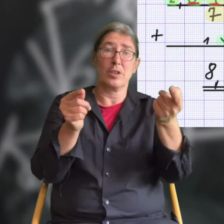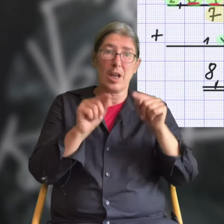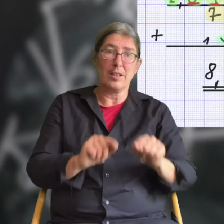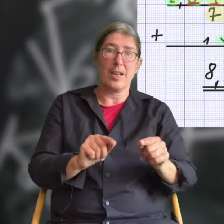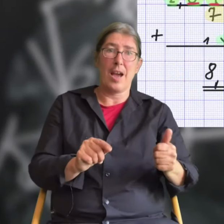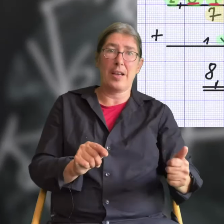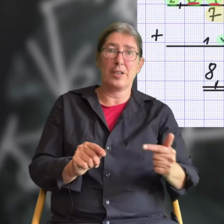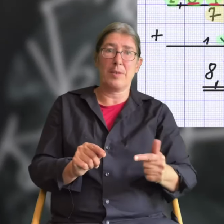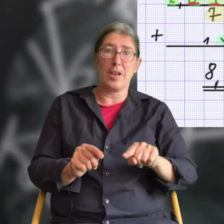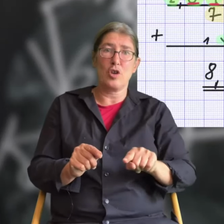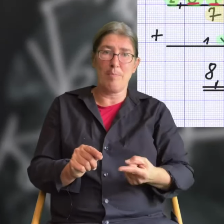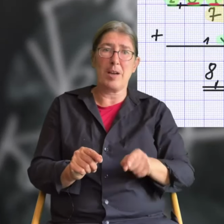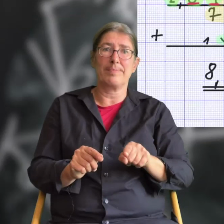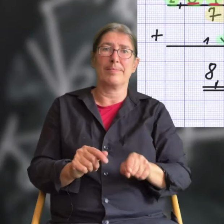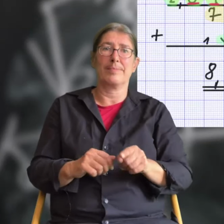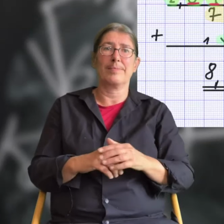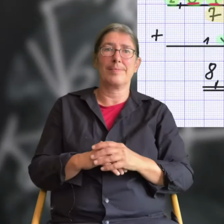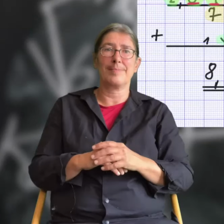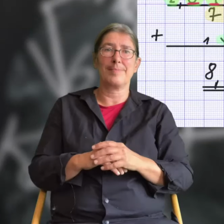und setze dann das Komma.